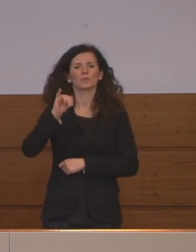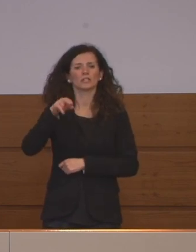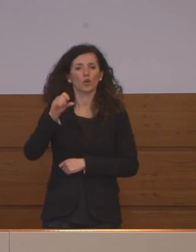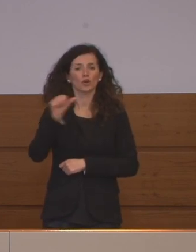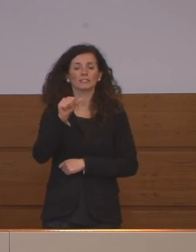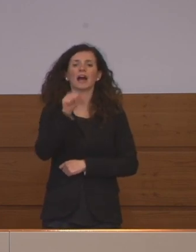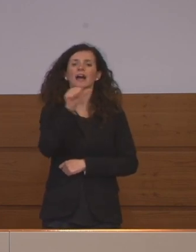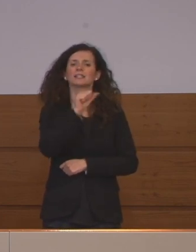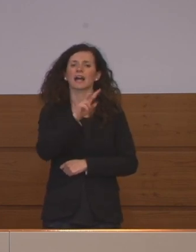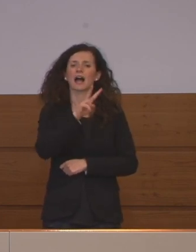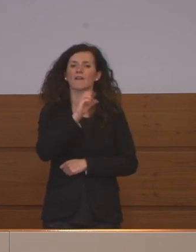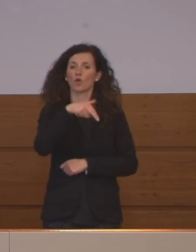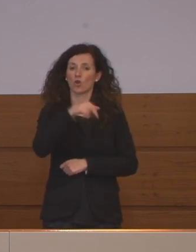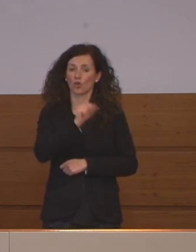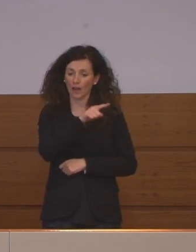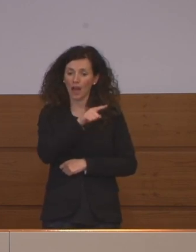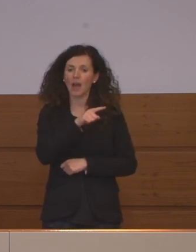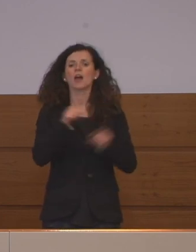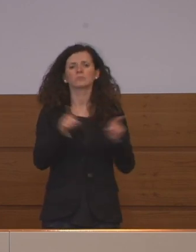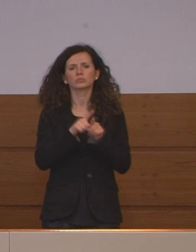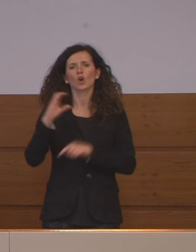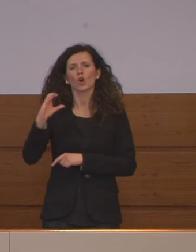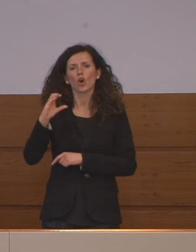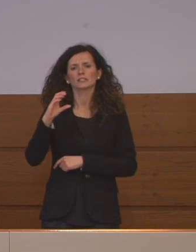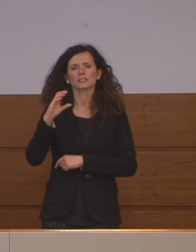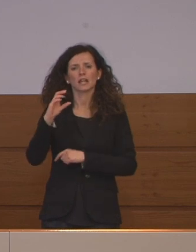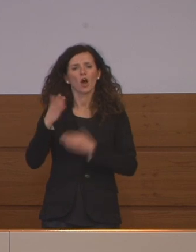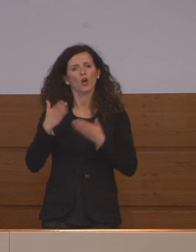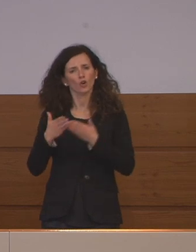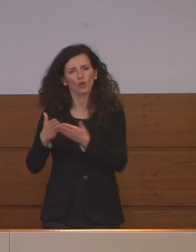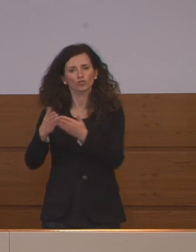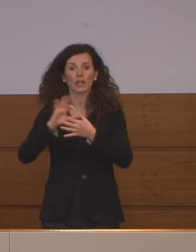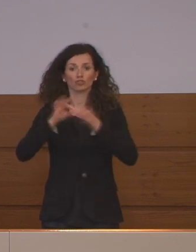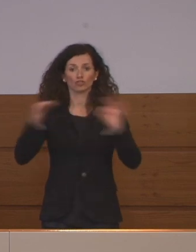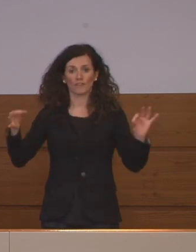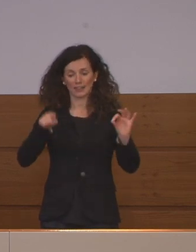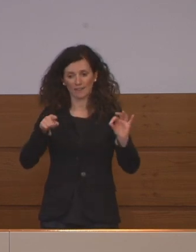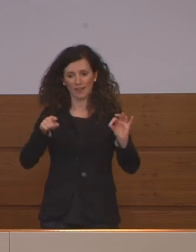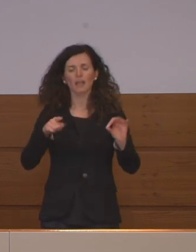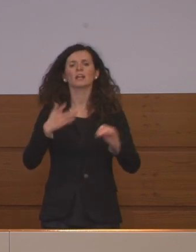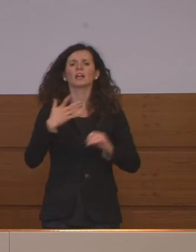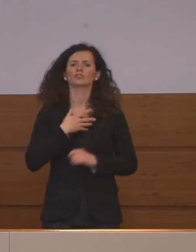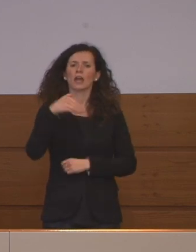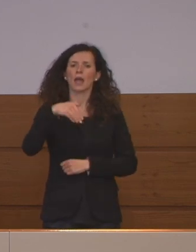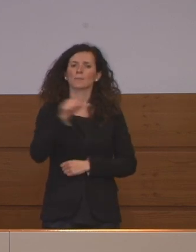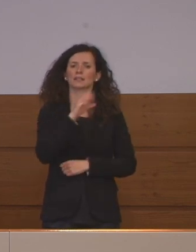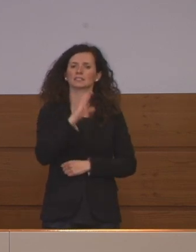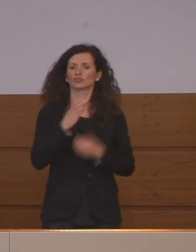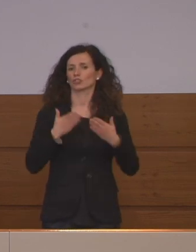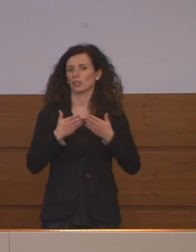altre due navi di costa crociere a civitavecchia e più un'altra nave della msc